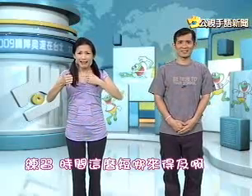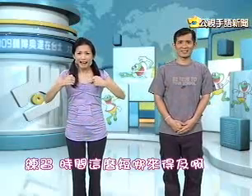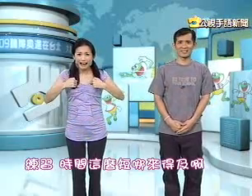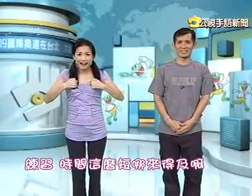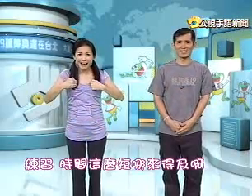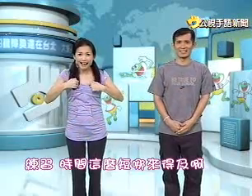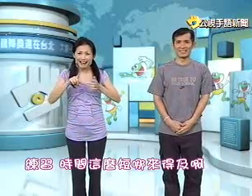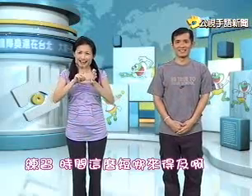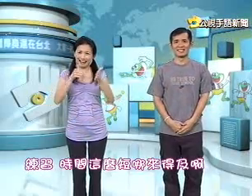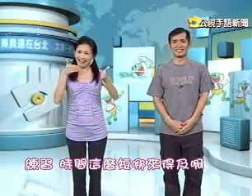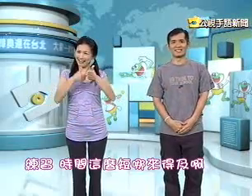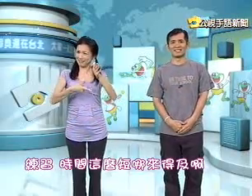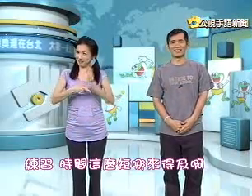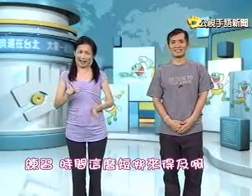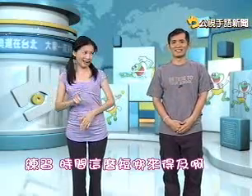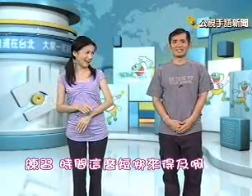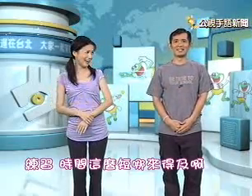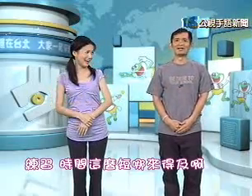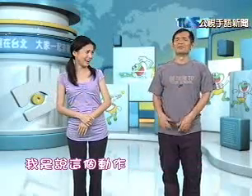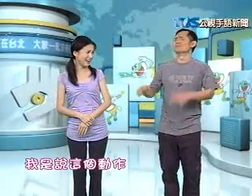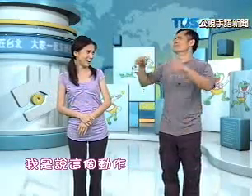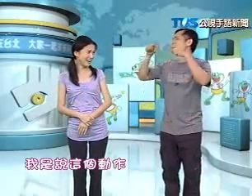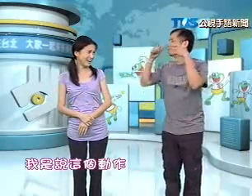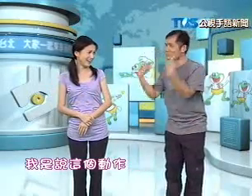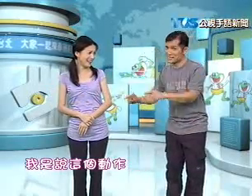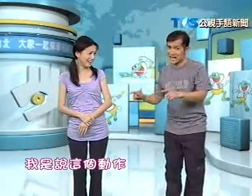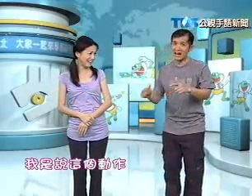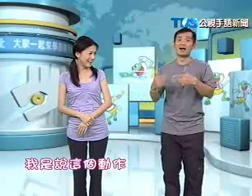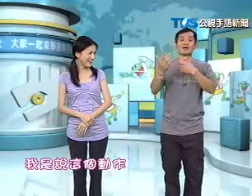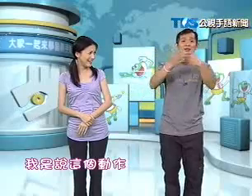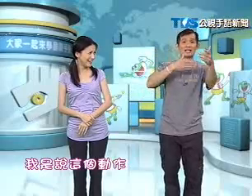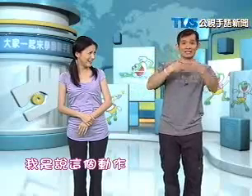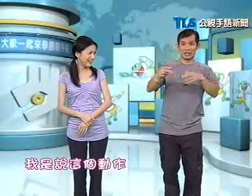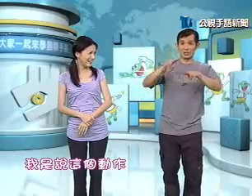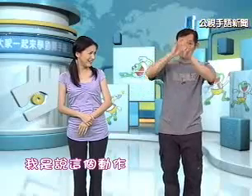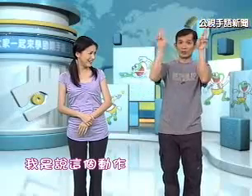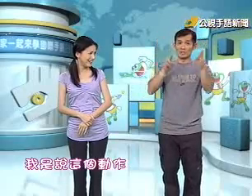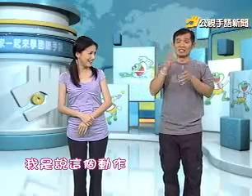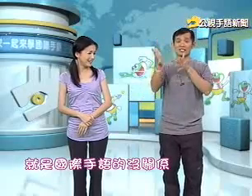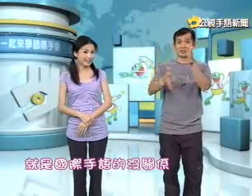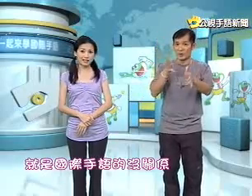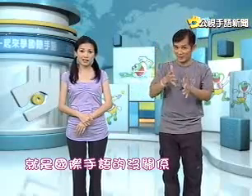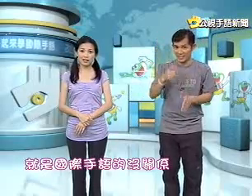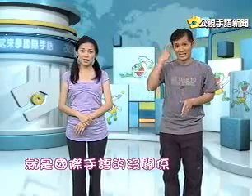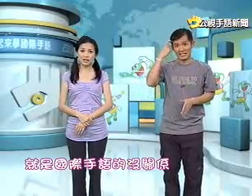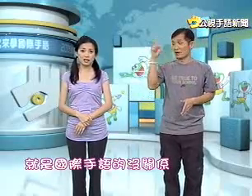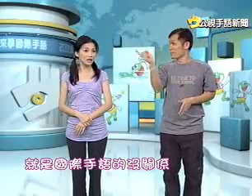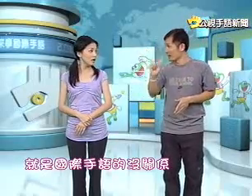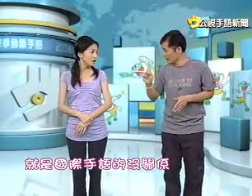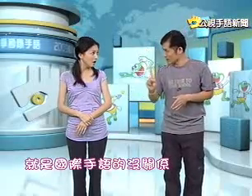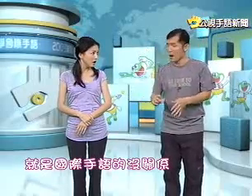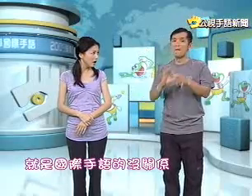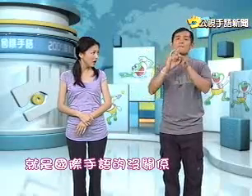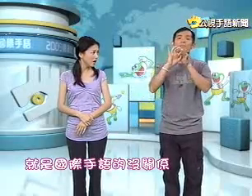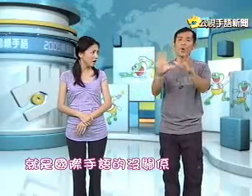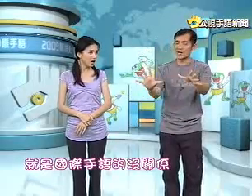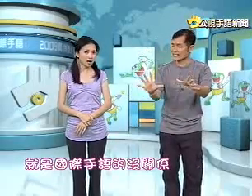习时间这么短哪来得及啊？ 哎呦，我是说这个动作就是国际手语的没关系